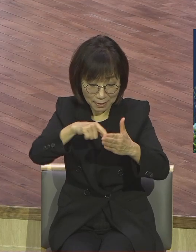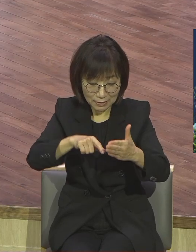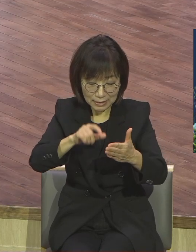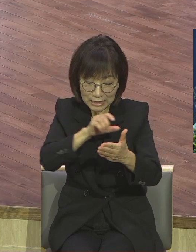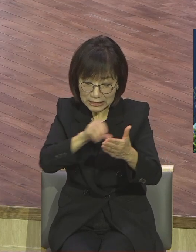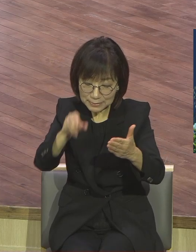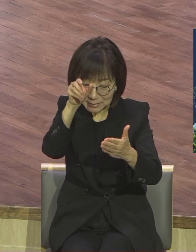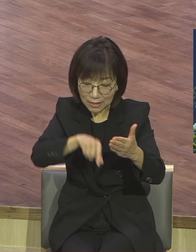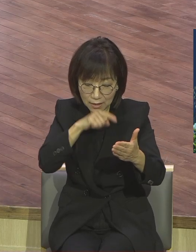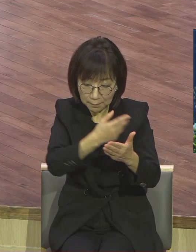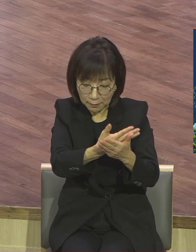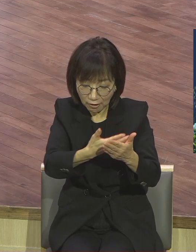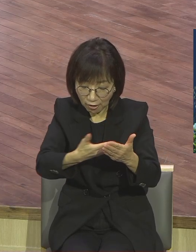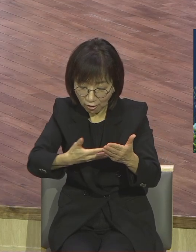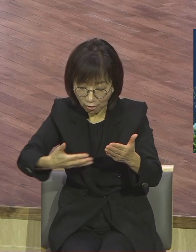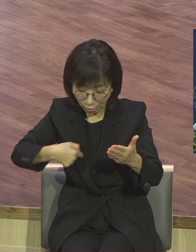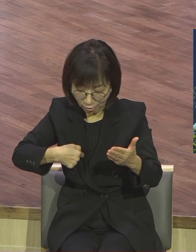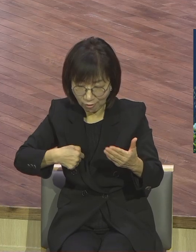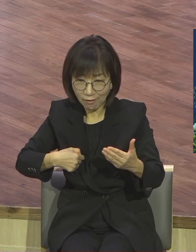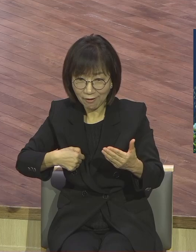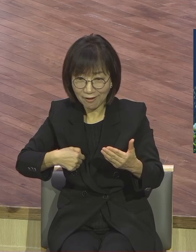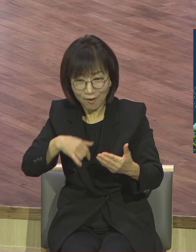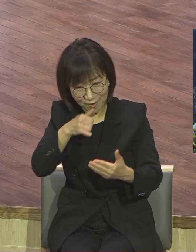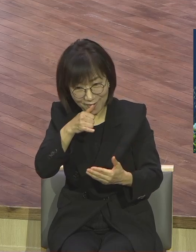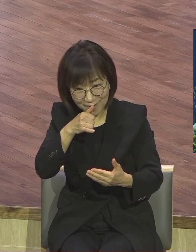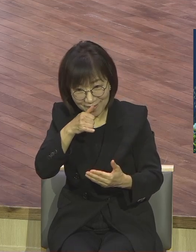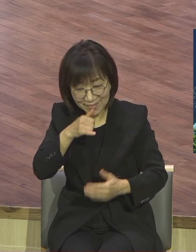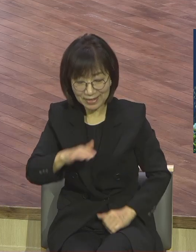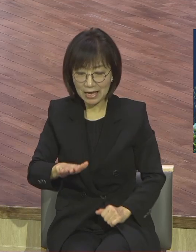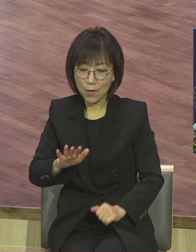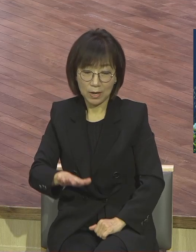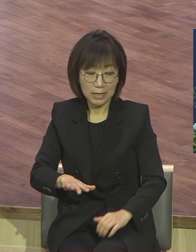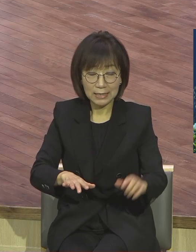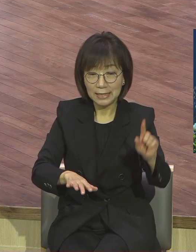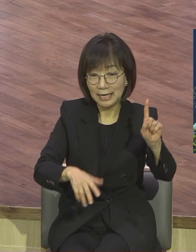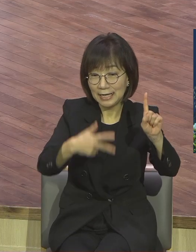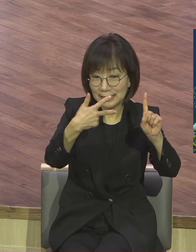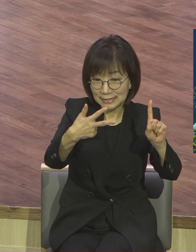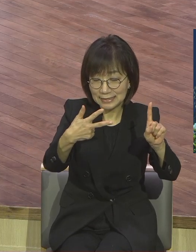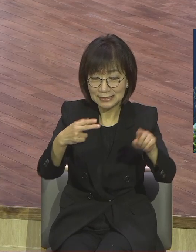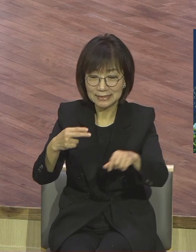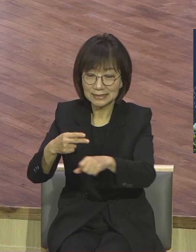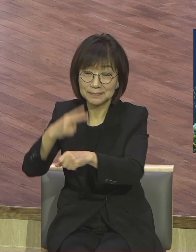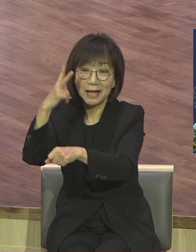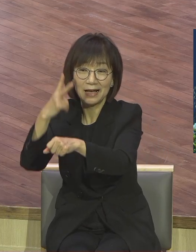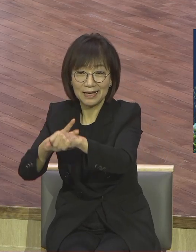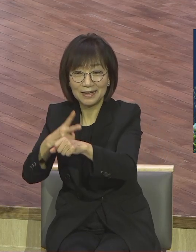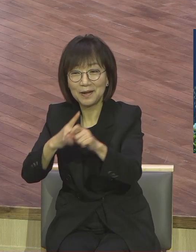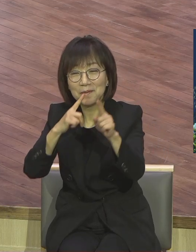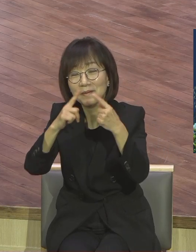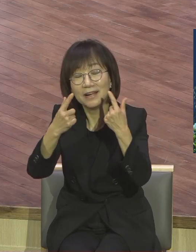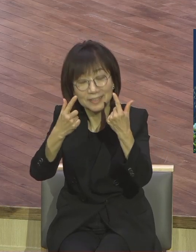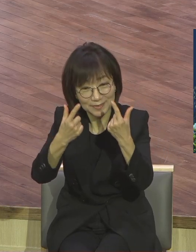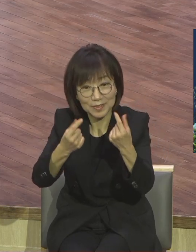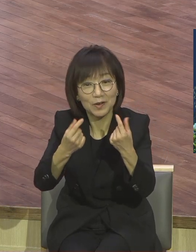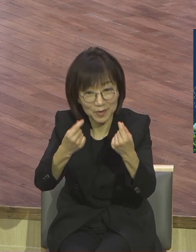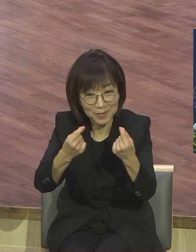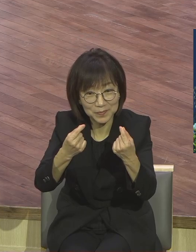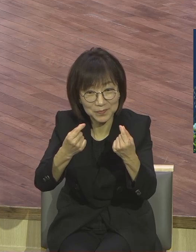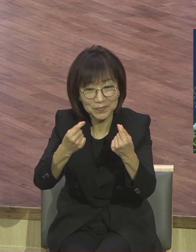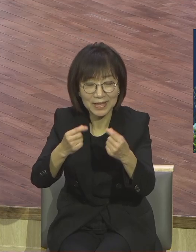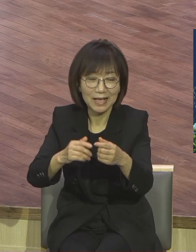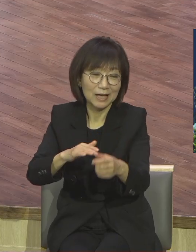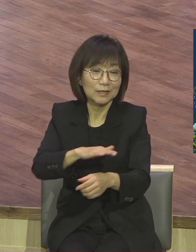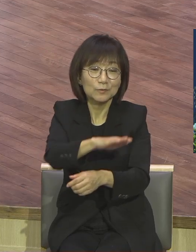본문 7절에 사도 바울이 강조한 것처럼 우리는 하나님의